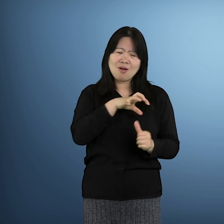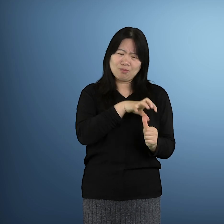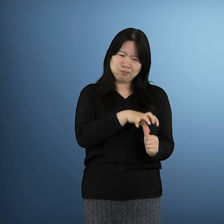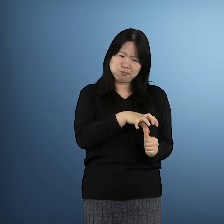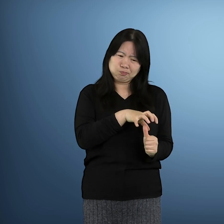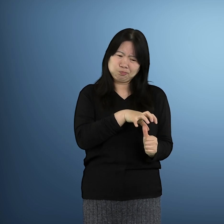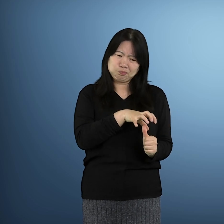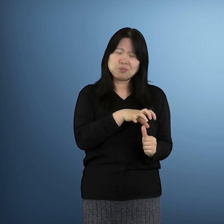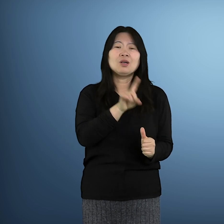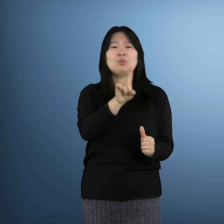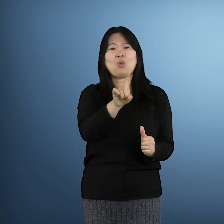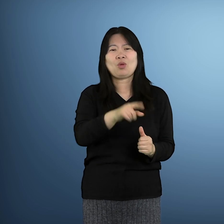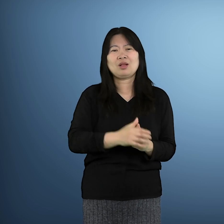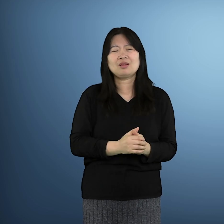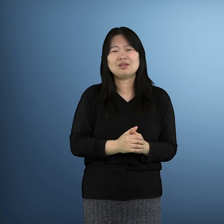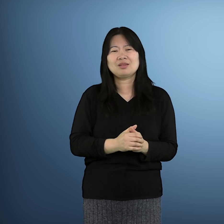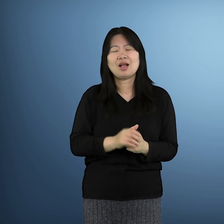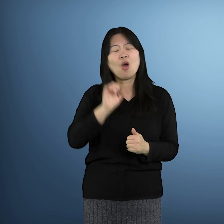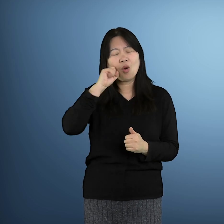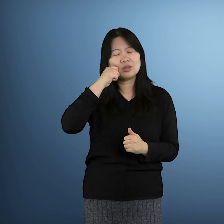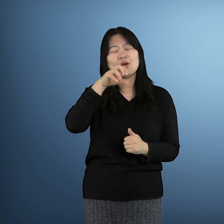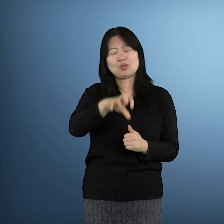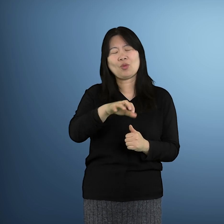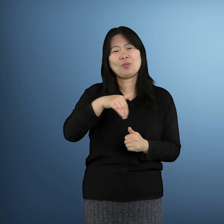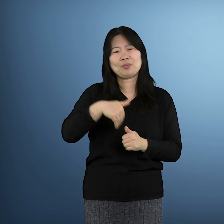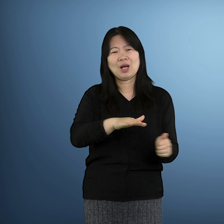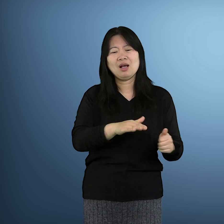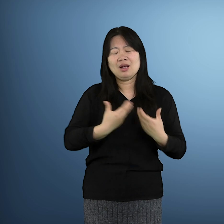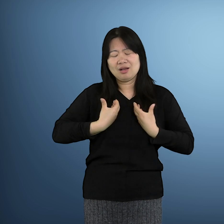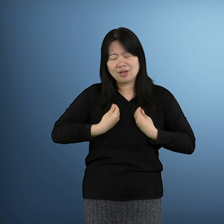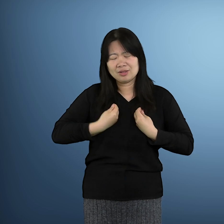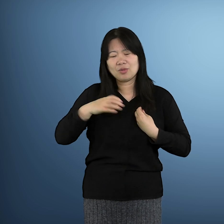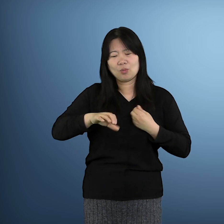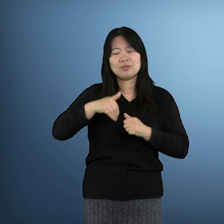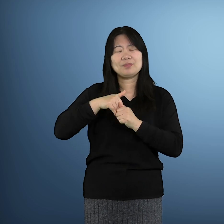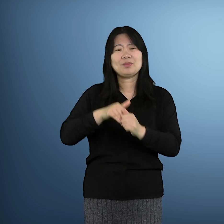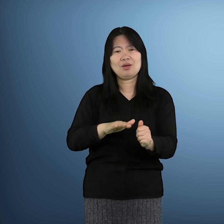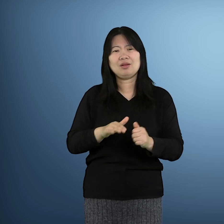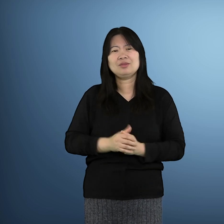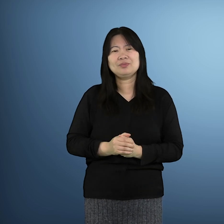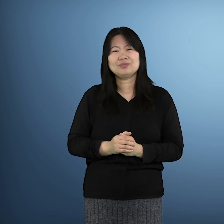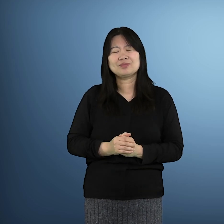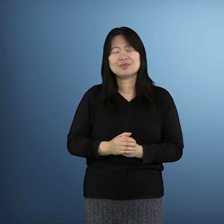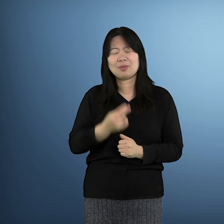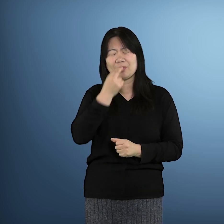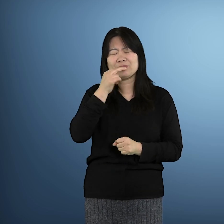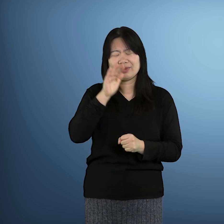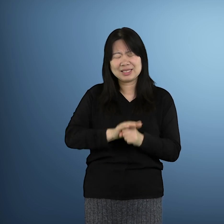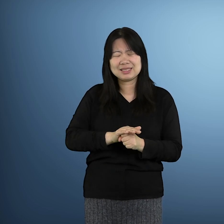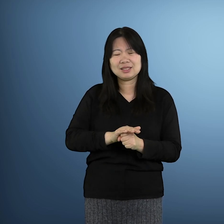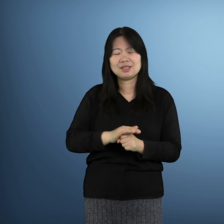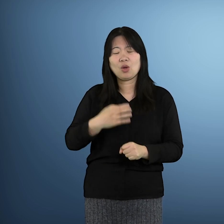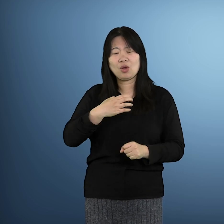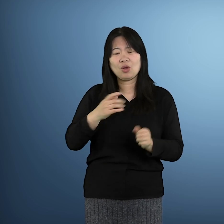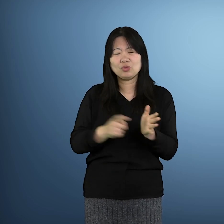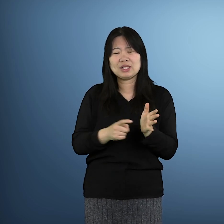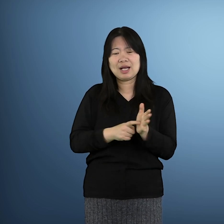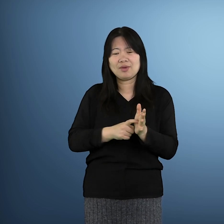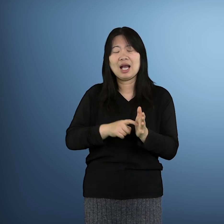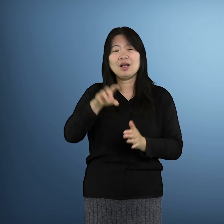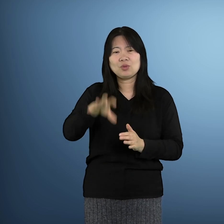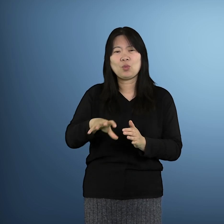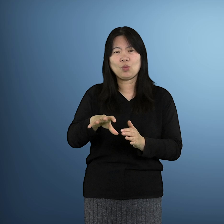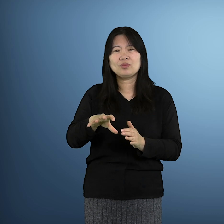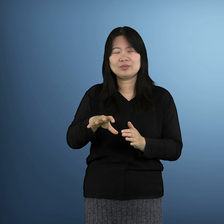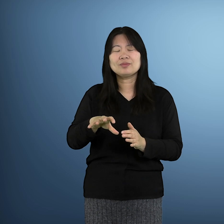내몰았는가 하면 어려운 현장, 절망스러운 현장, 기맥힌 위급한 현장을 볼